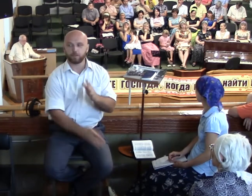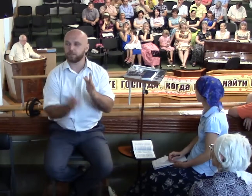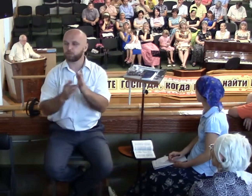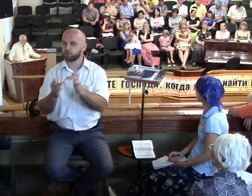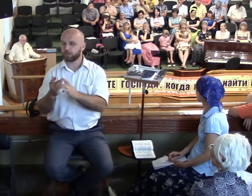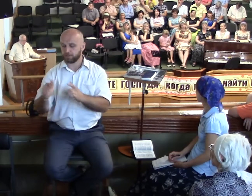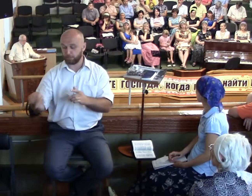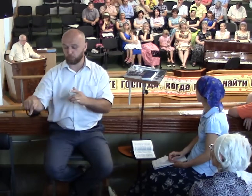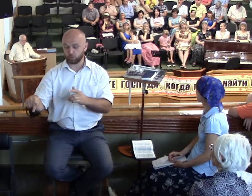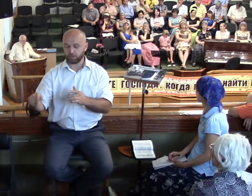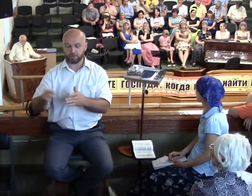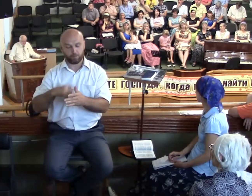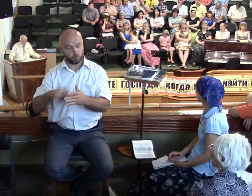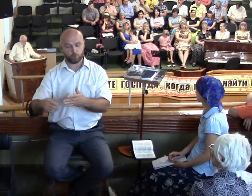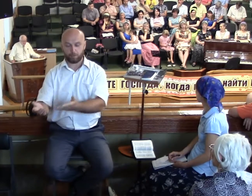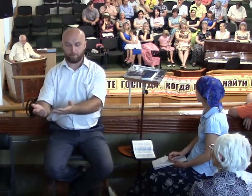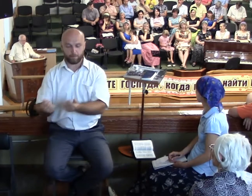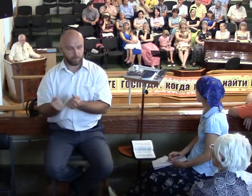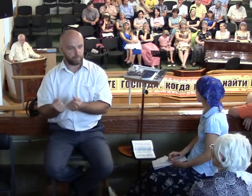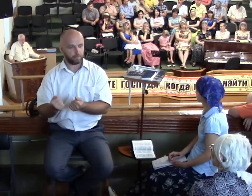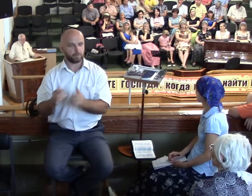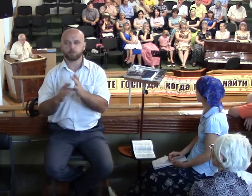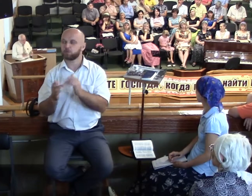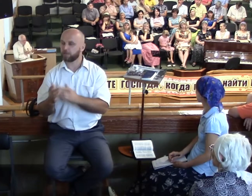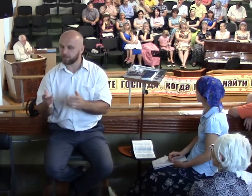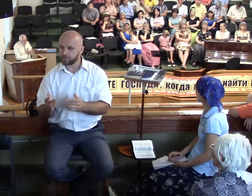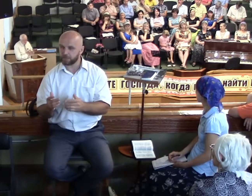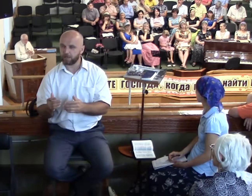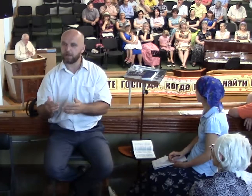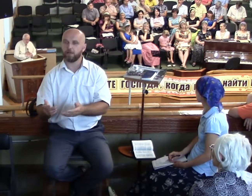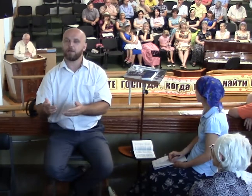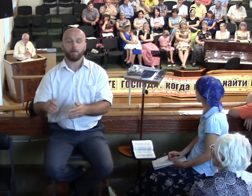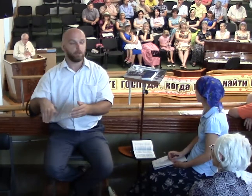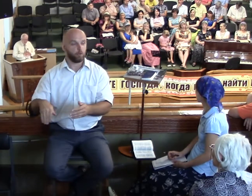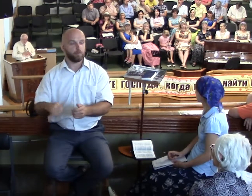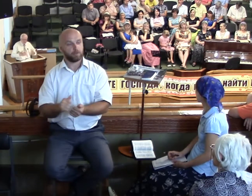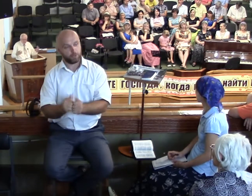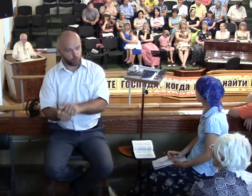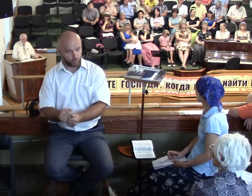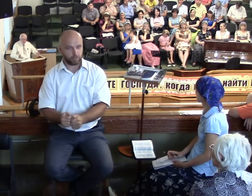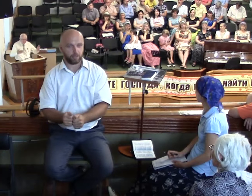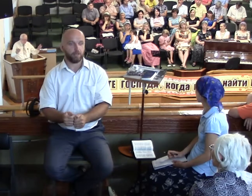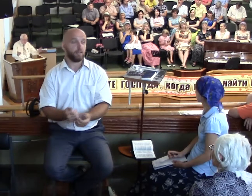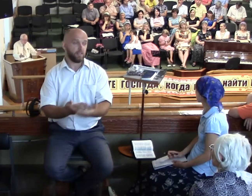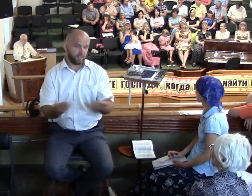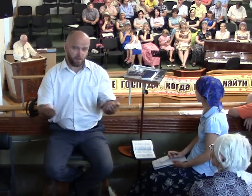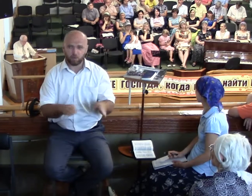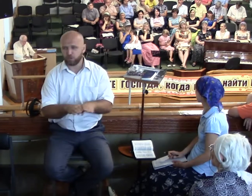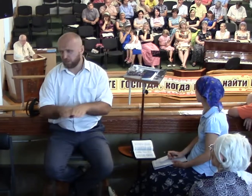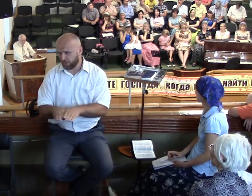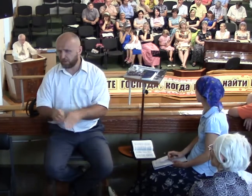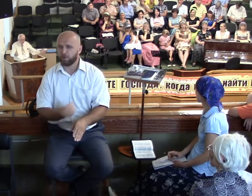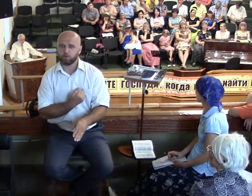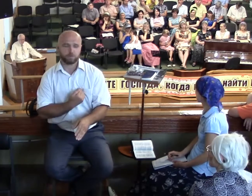потому что Он покаялся, принял крещение, успел. Друзья, как хочется нам, чтобы нас понимали, чтобы